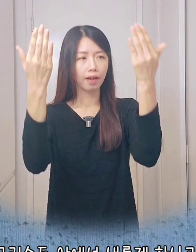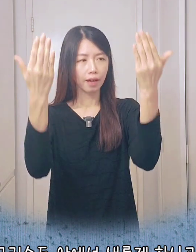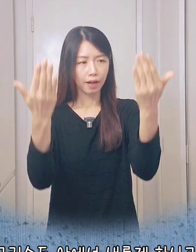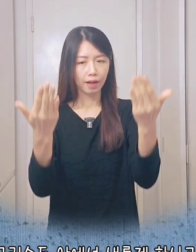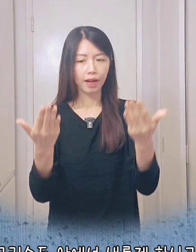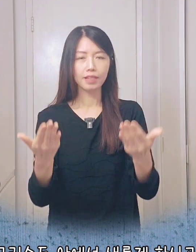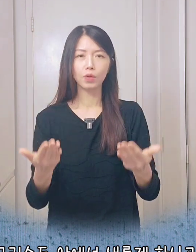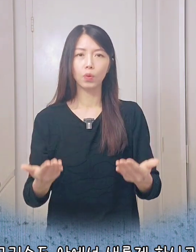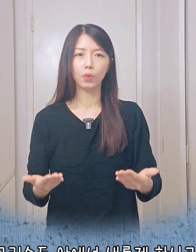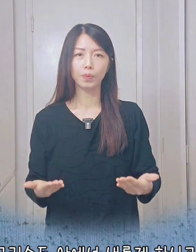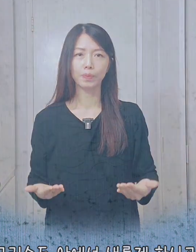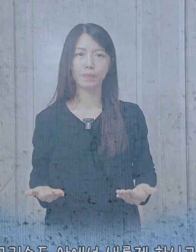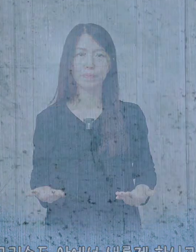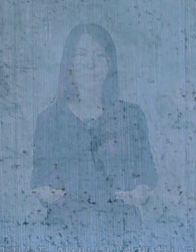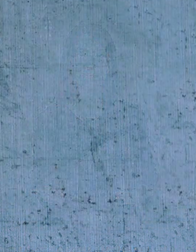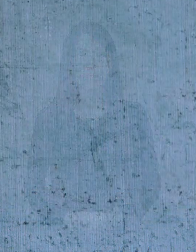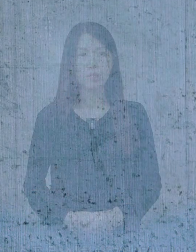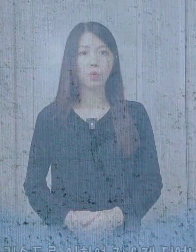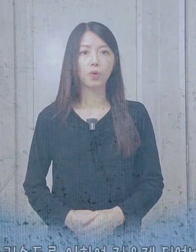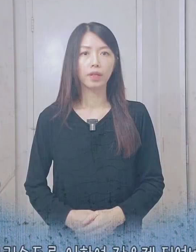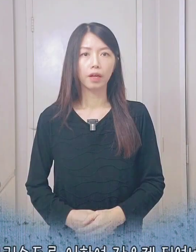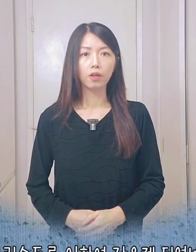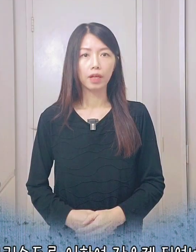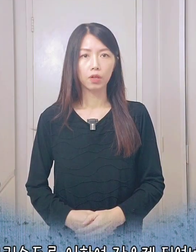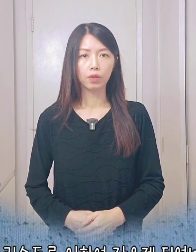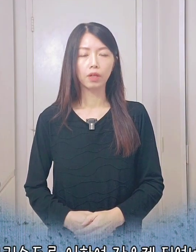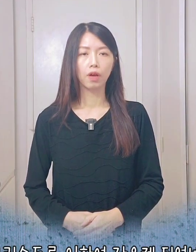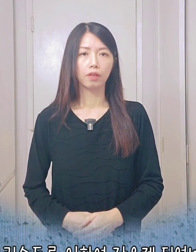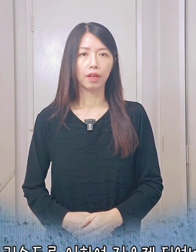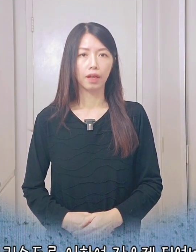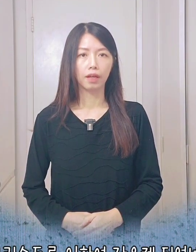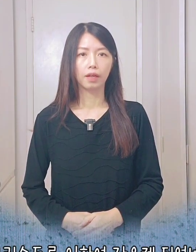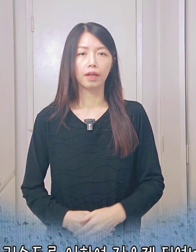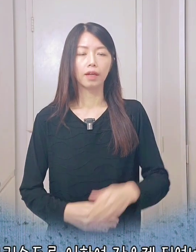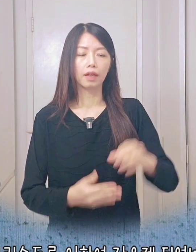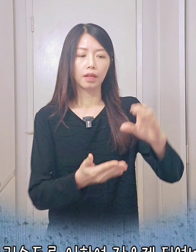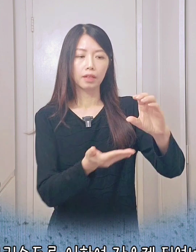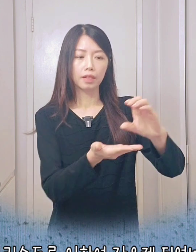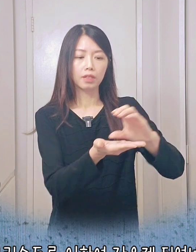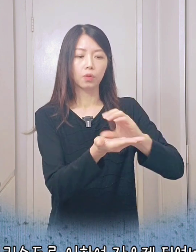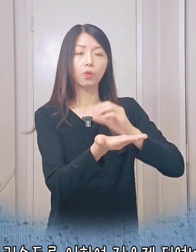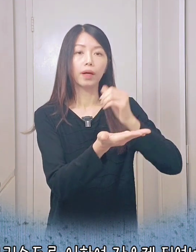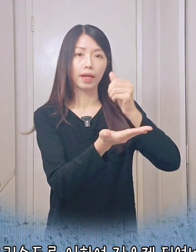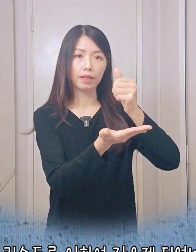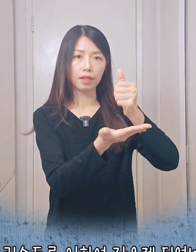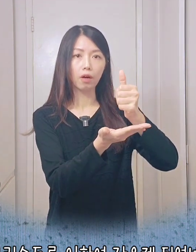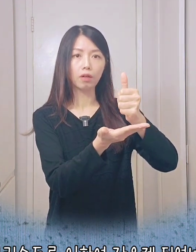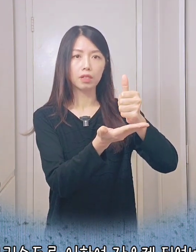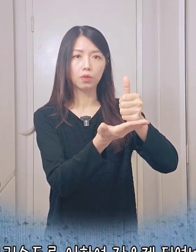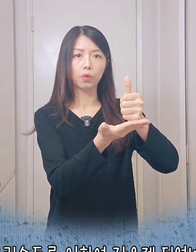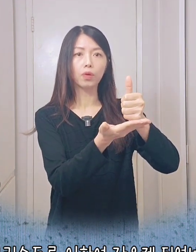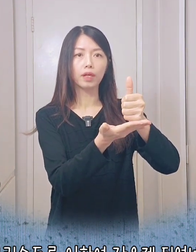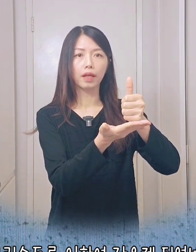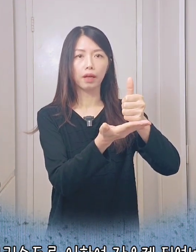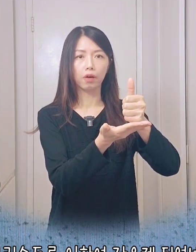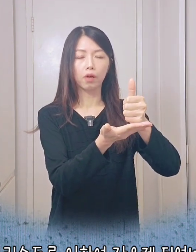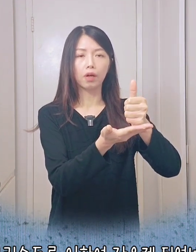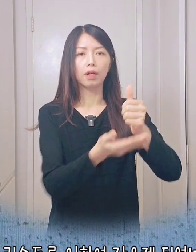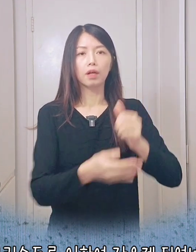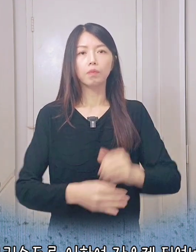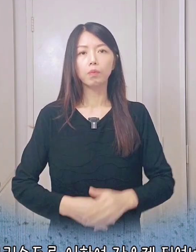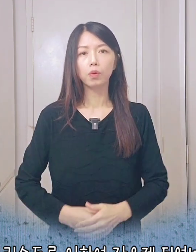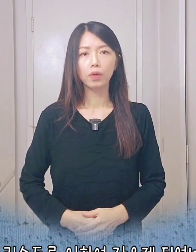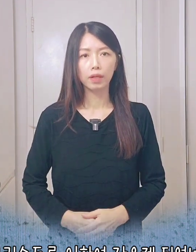새롭게 하시고, 그리스도로 인하여 자유케 되었네. 그리스도, 아까 했죠? 그리스도로